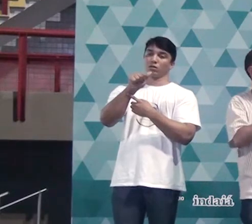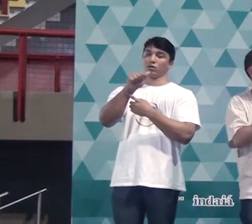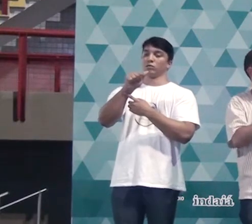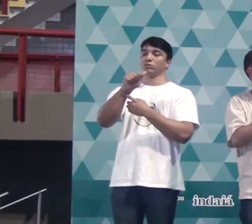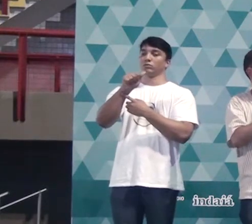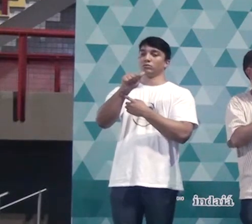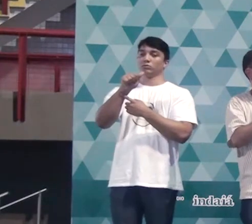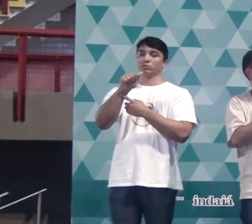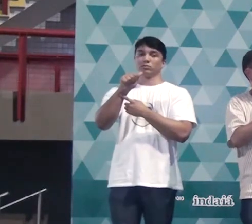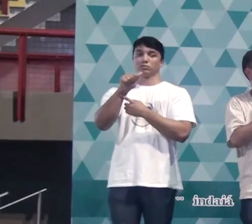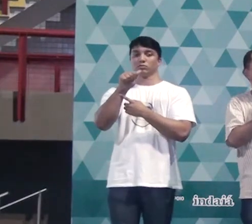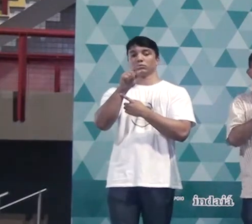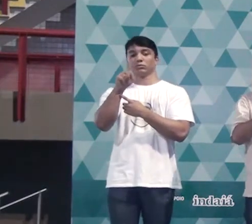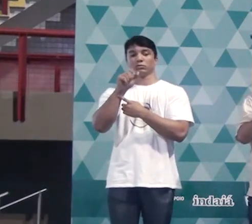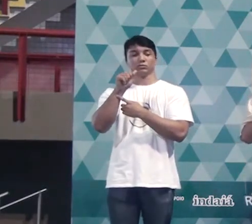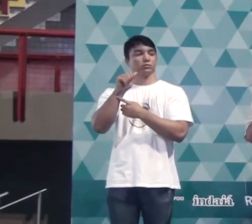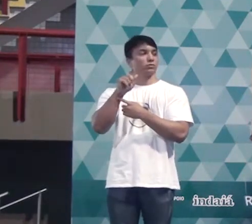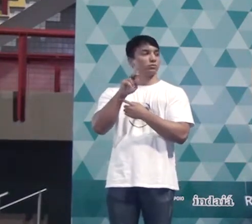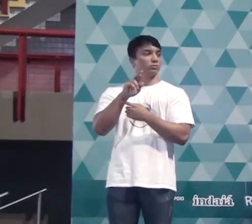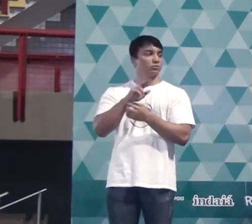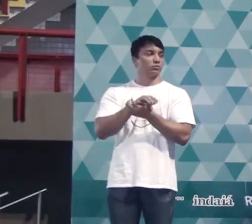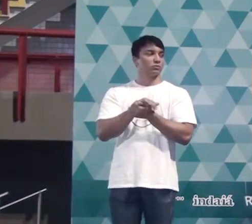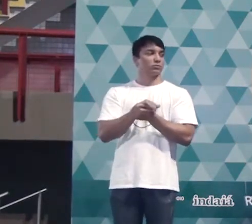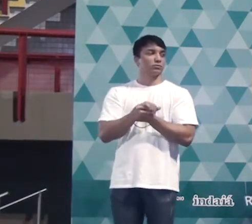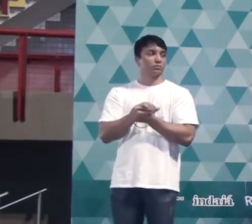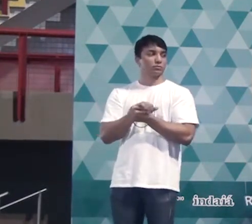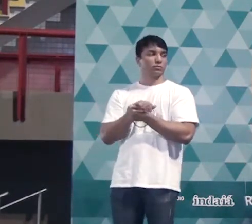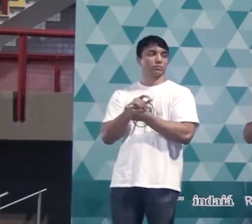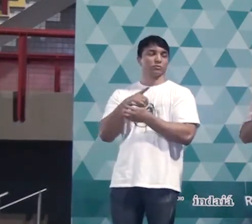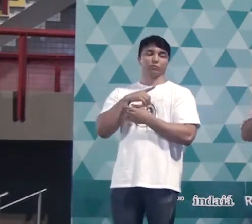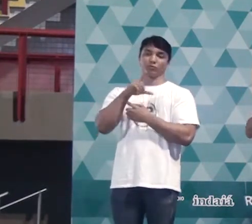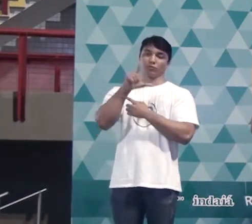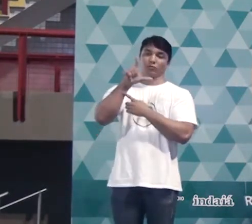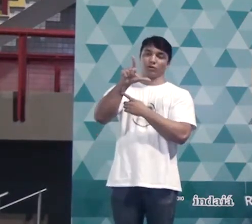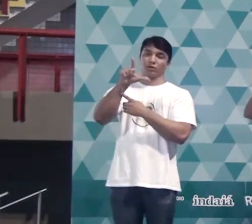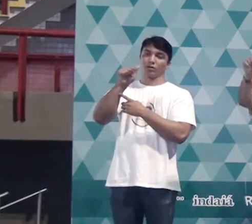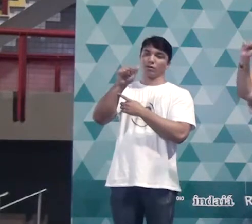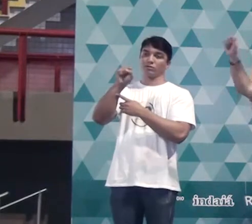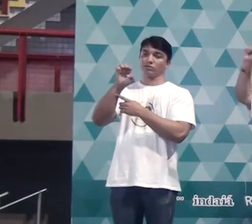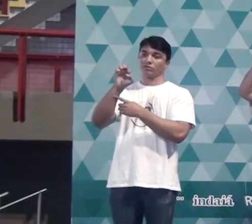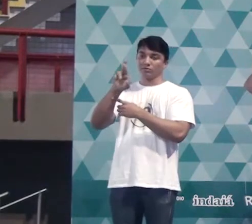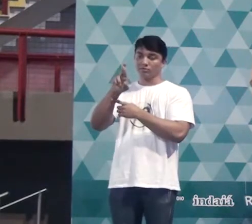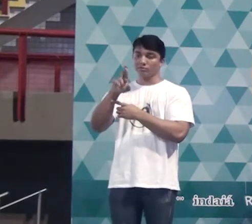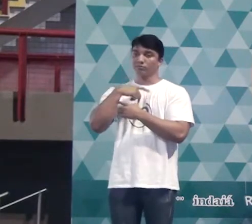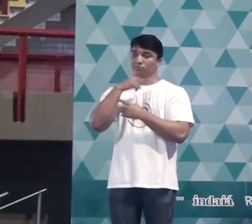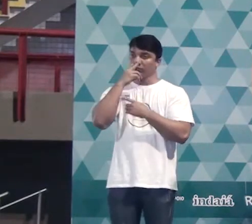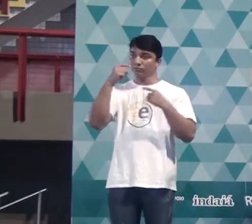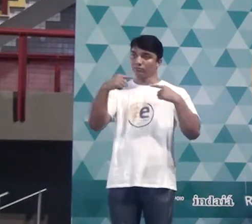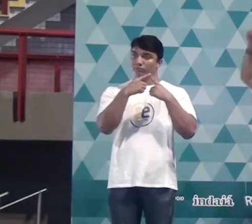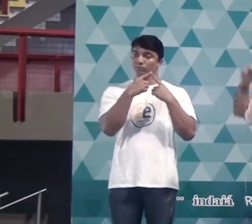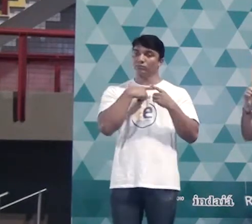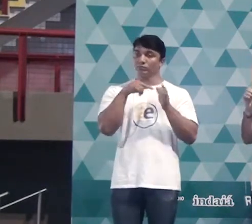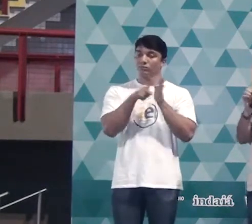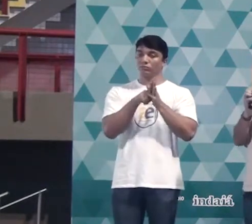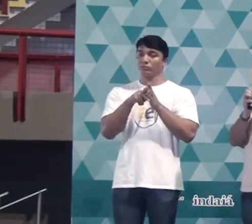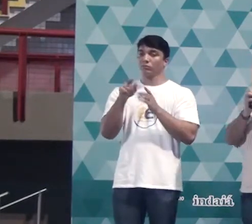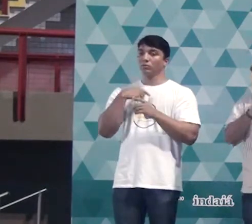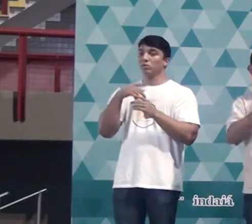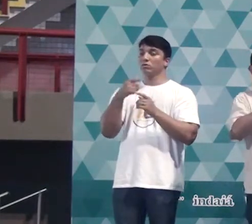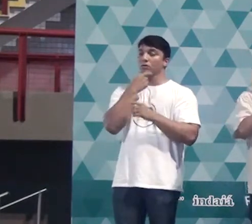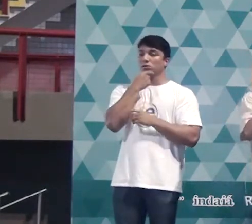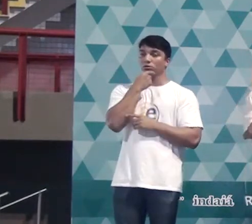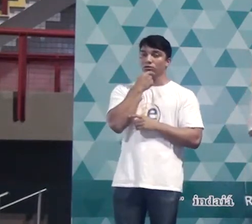lazer. Vai ter um polo de laser, não. Laser é com S. Laser é uma sigla dos nomes em